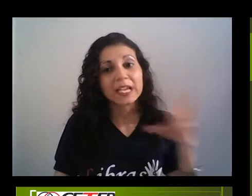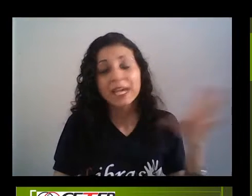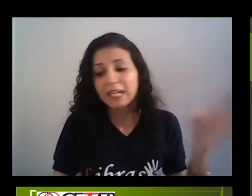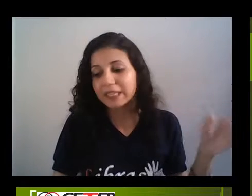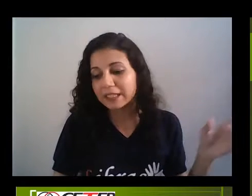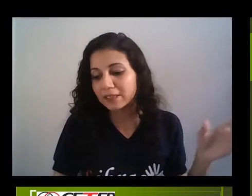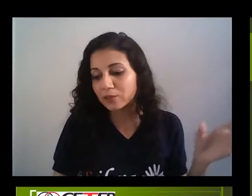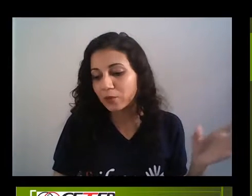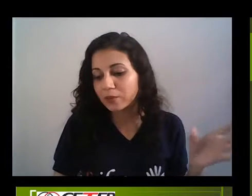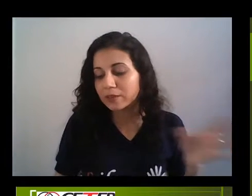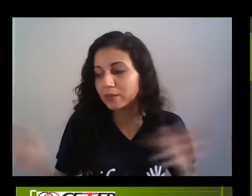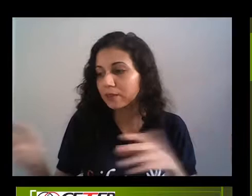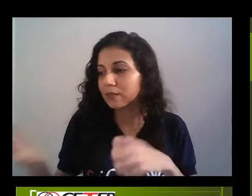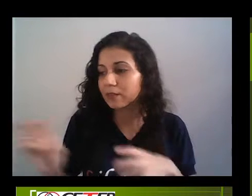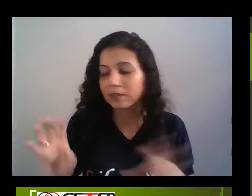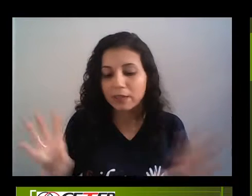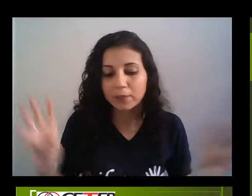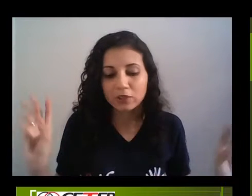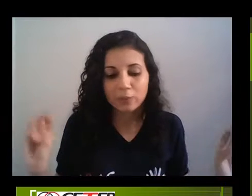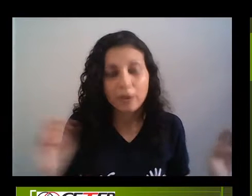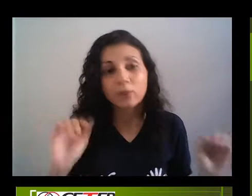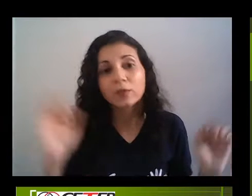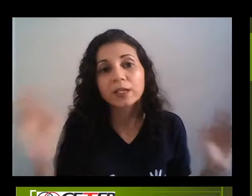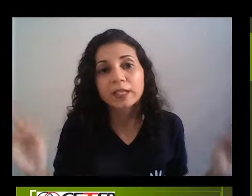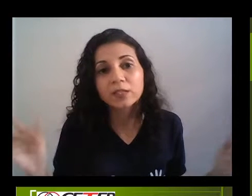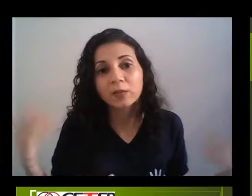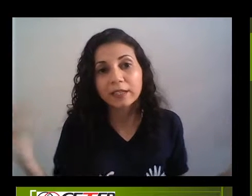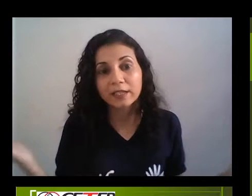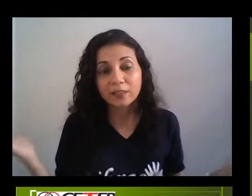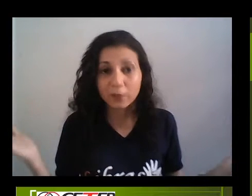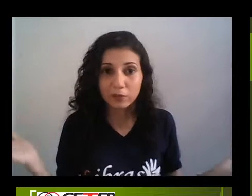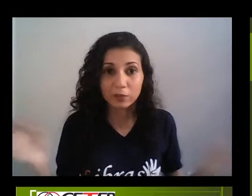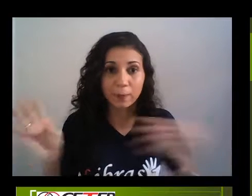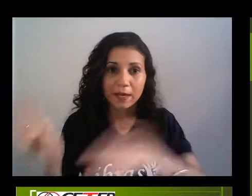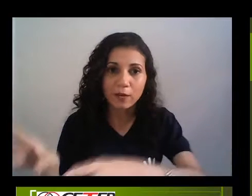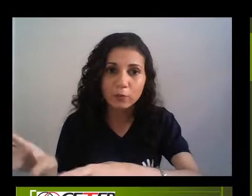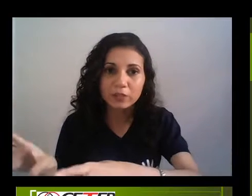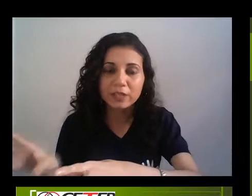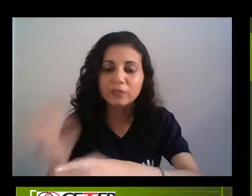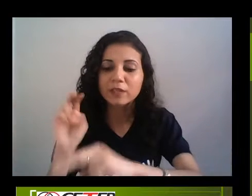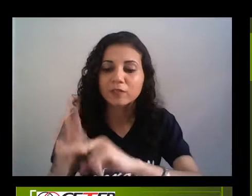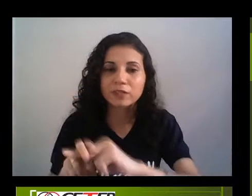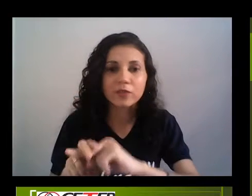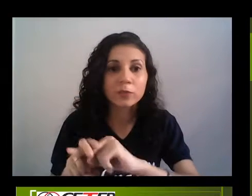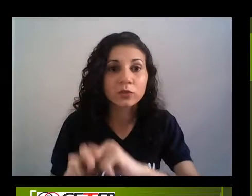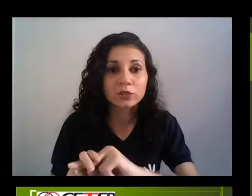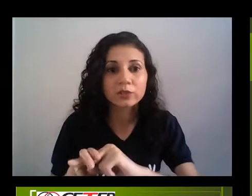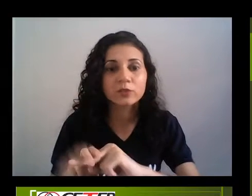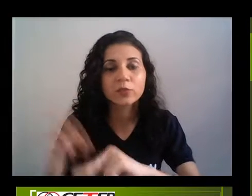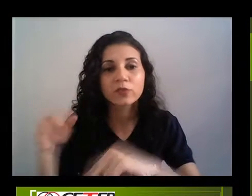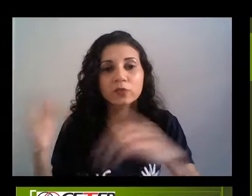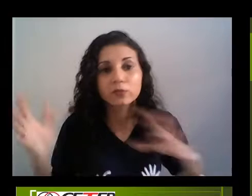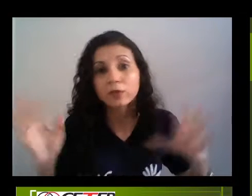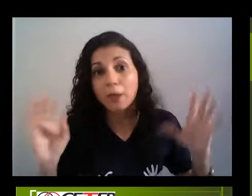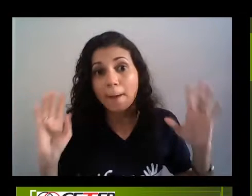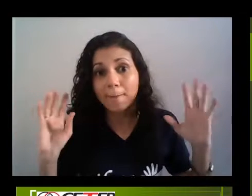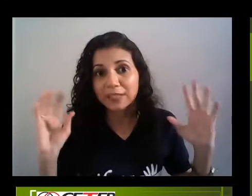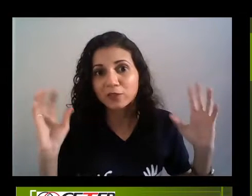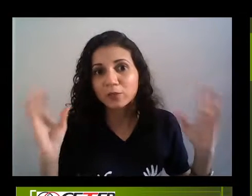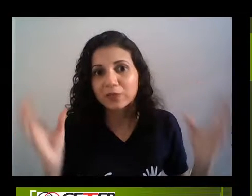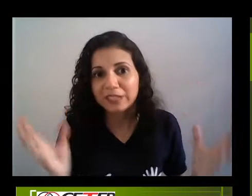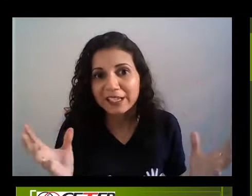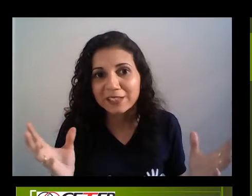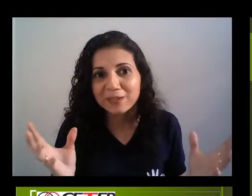Porque nessas coisas que dá pra gente, uma caneta, um caderno, dá pra você pegar o objeto, né? E você vai mostrando por foto tudo.